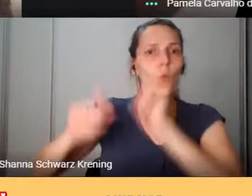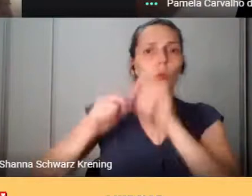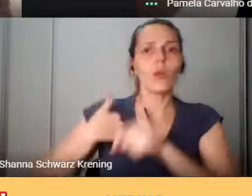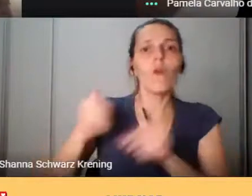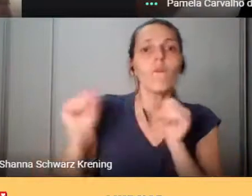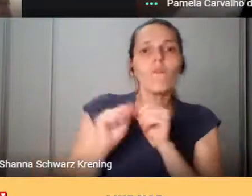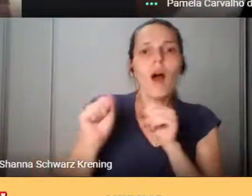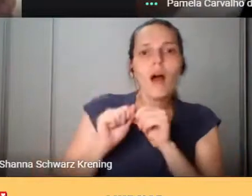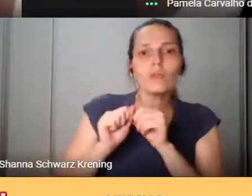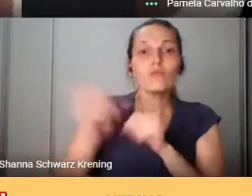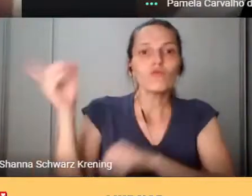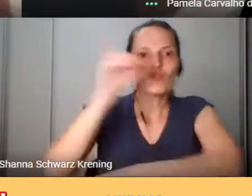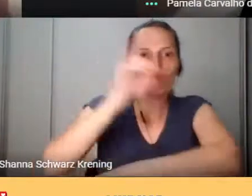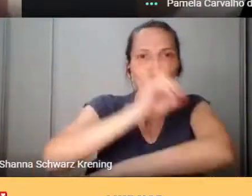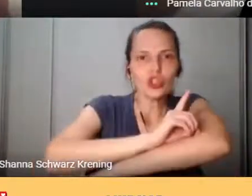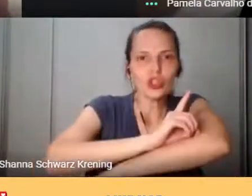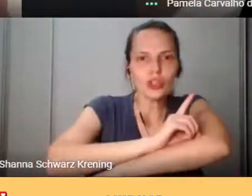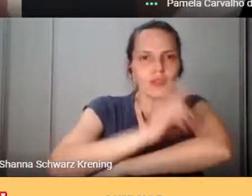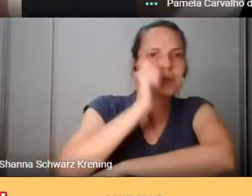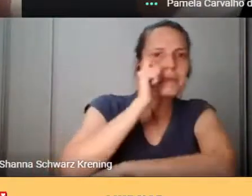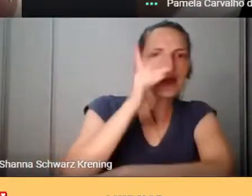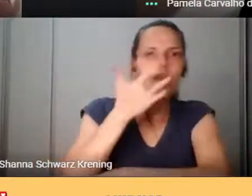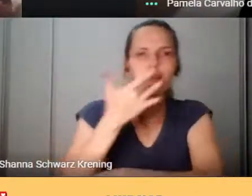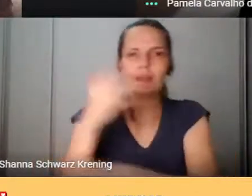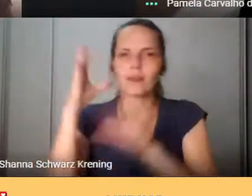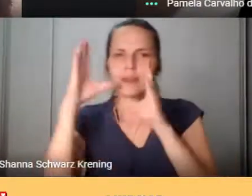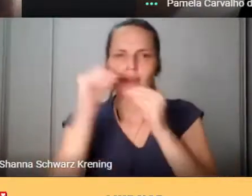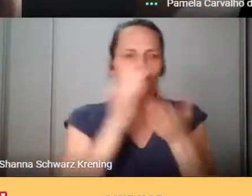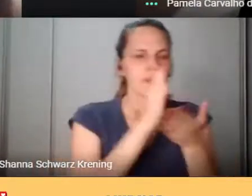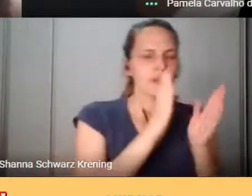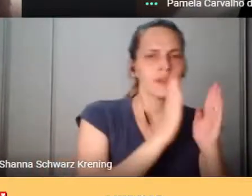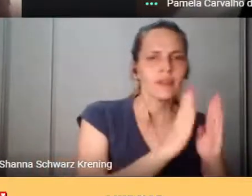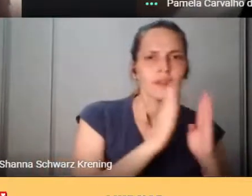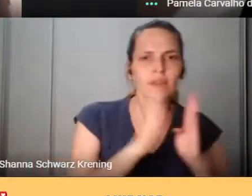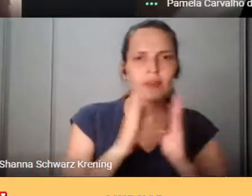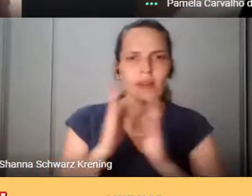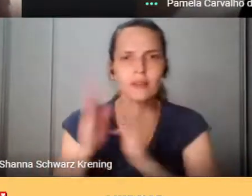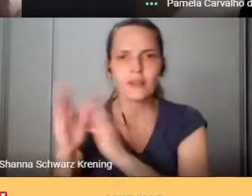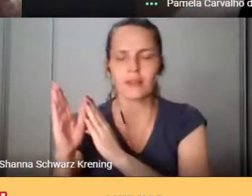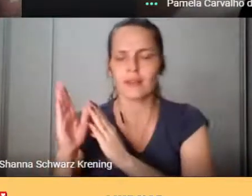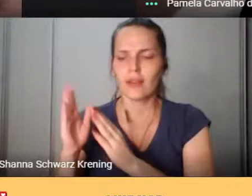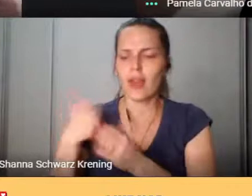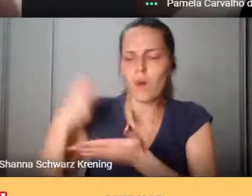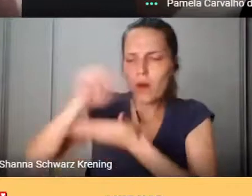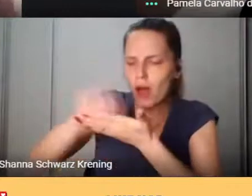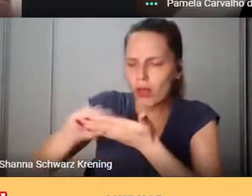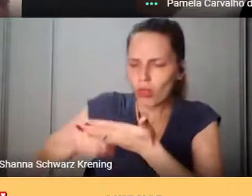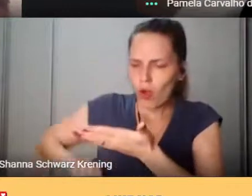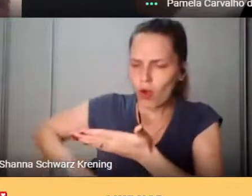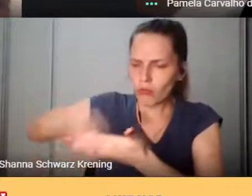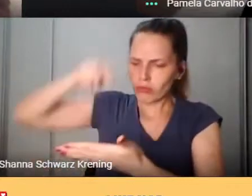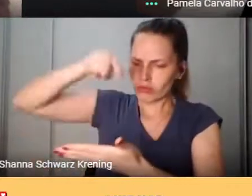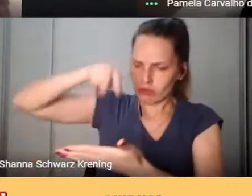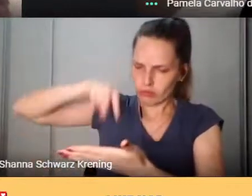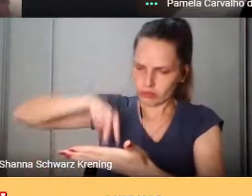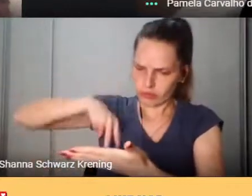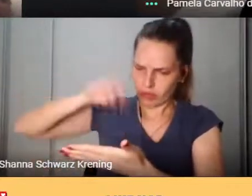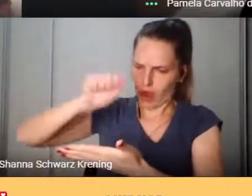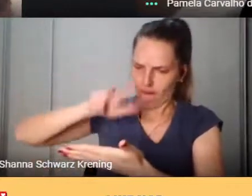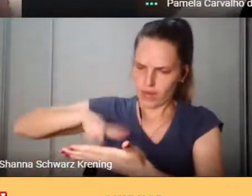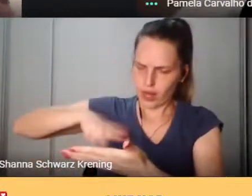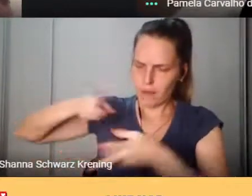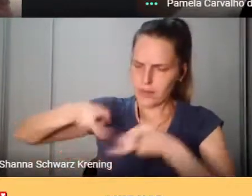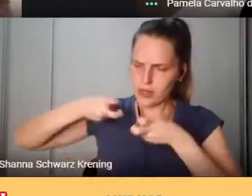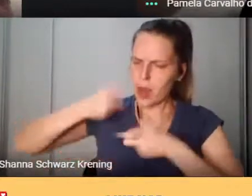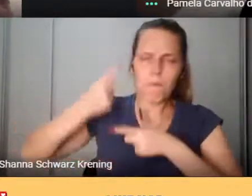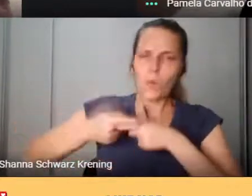o dia para que eu possa perceber por que eu me sinto tão cansado, né? E aí quando a gente faz essa anotação,